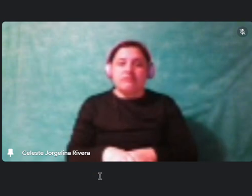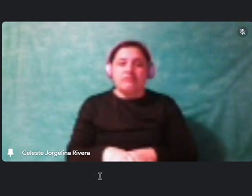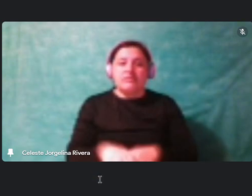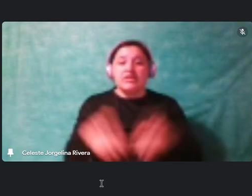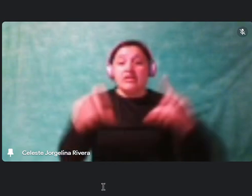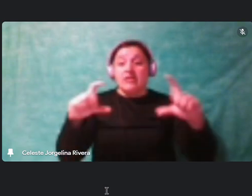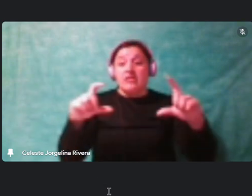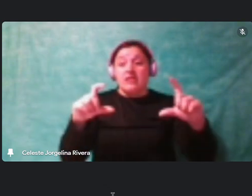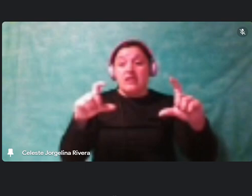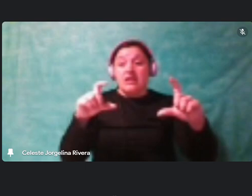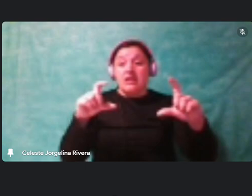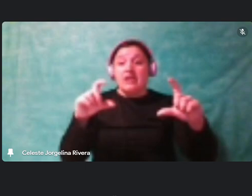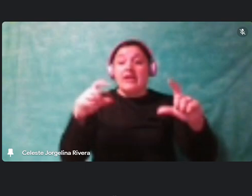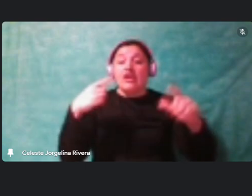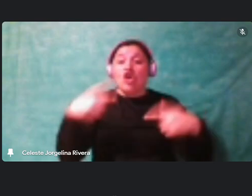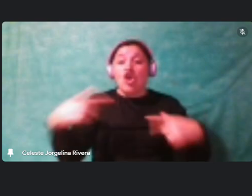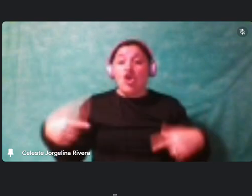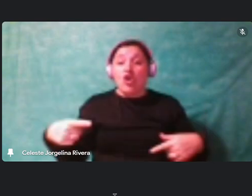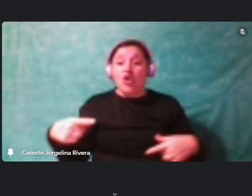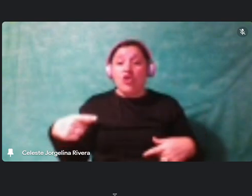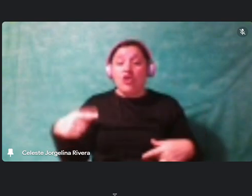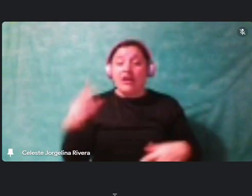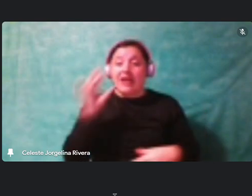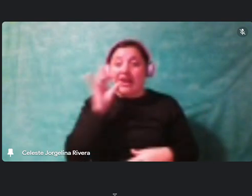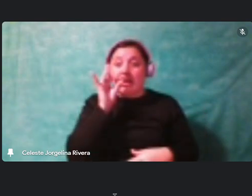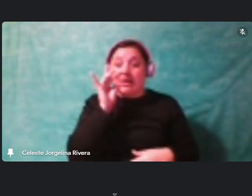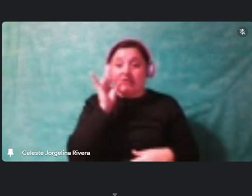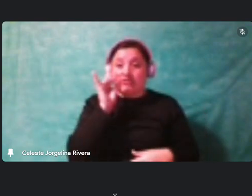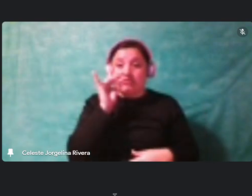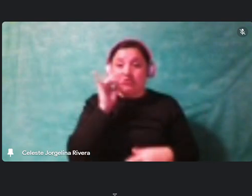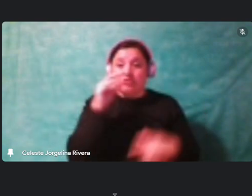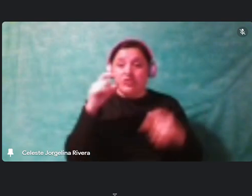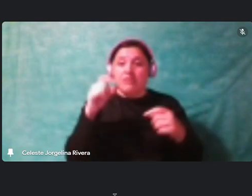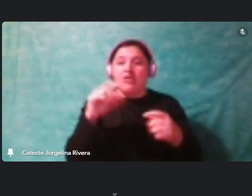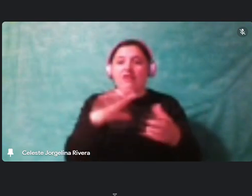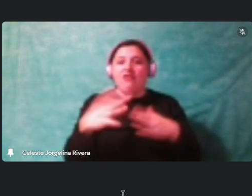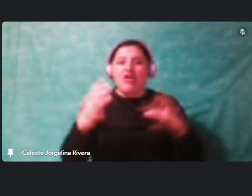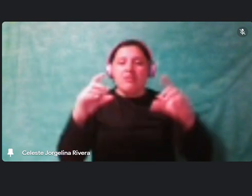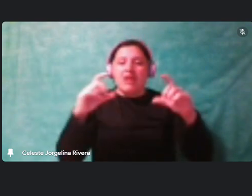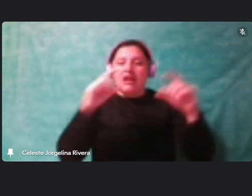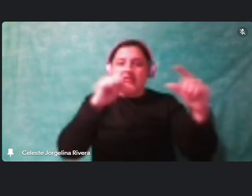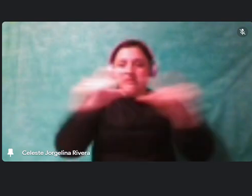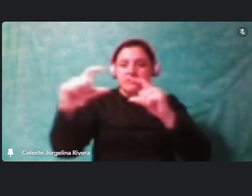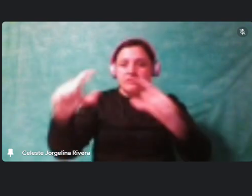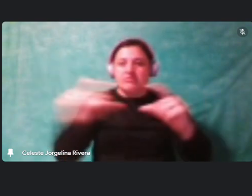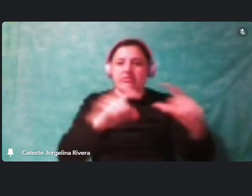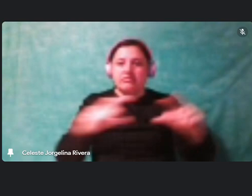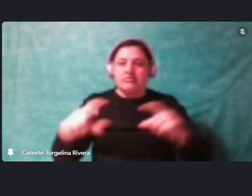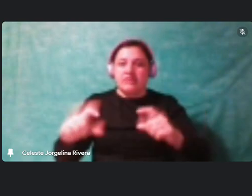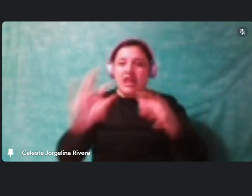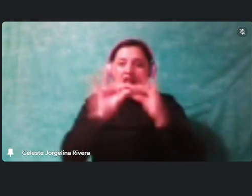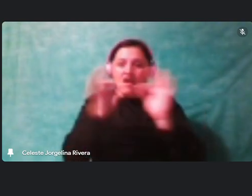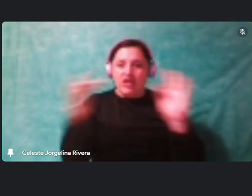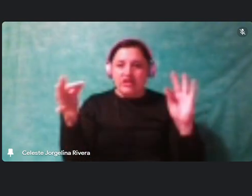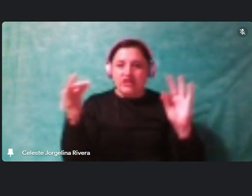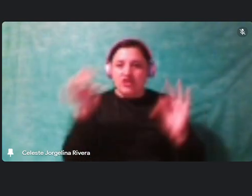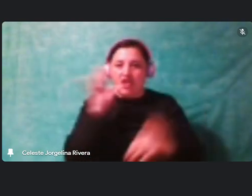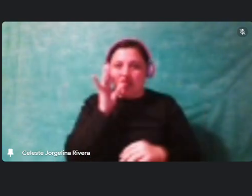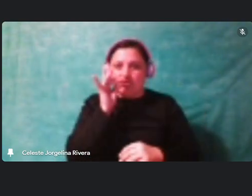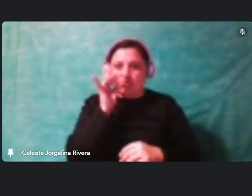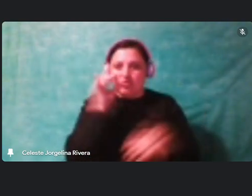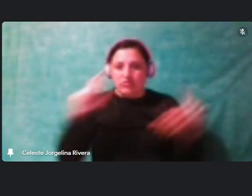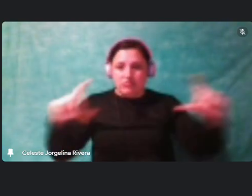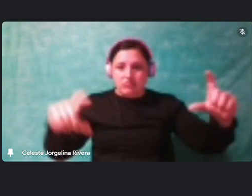que vamos a separar en bloques después. Uh-huh. ¿Sí? Bueno, entonces bien. Yo tengo